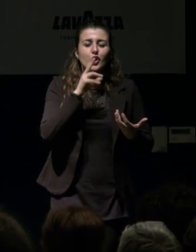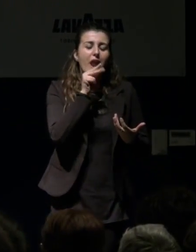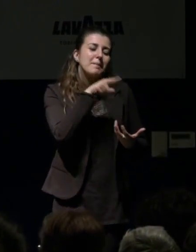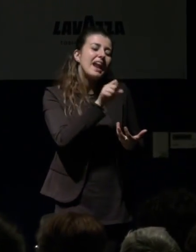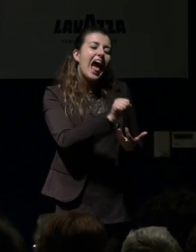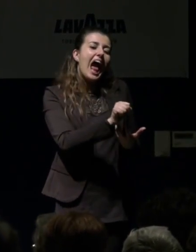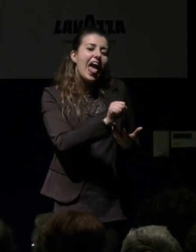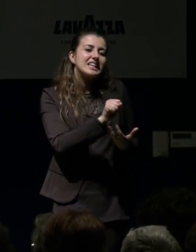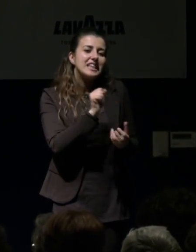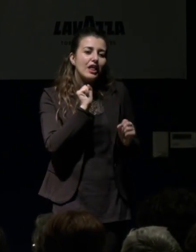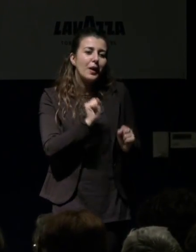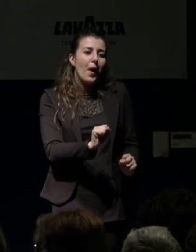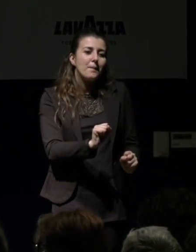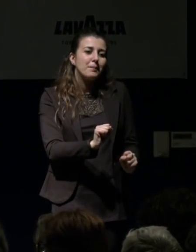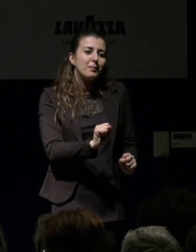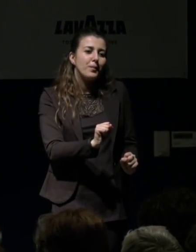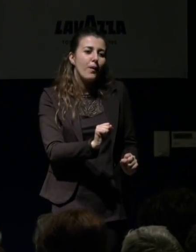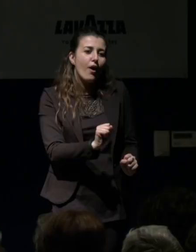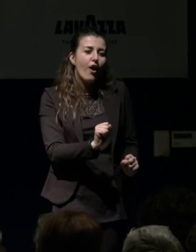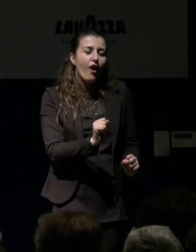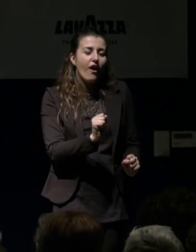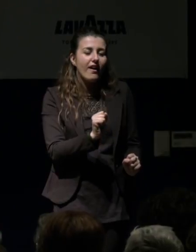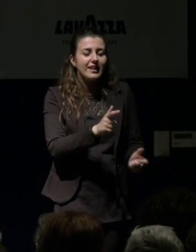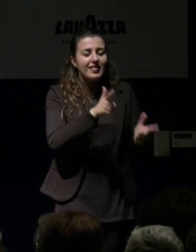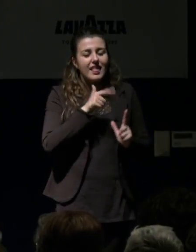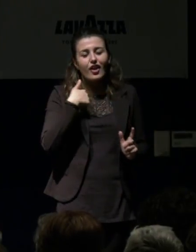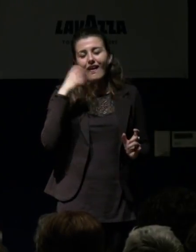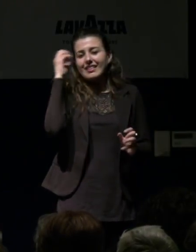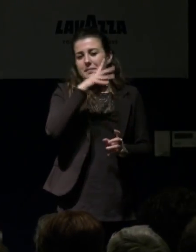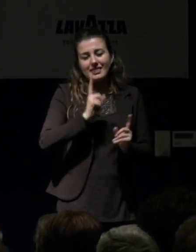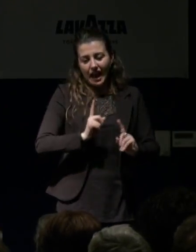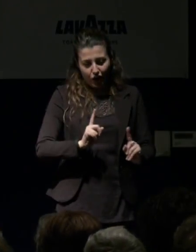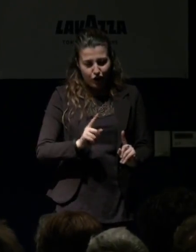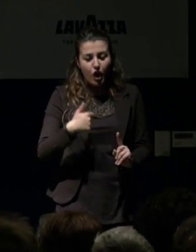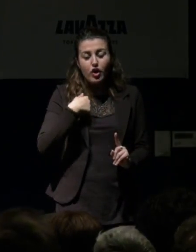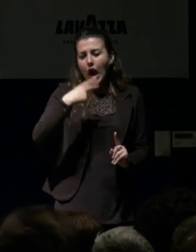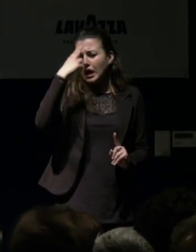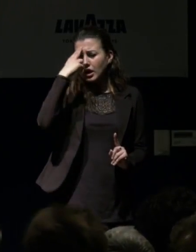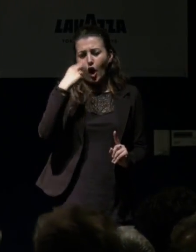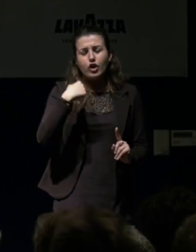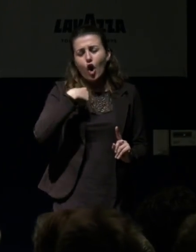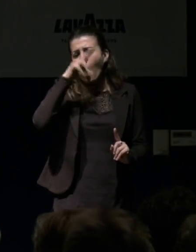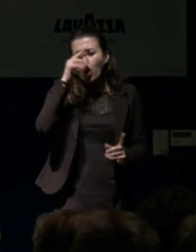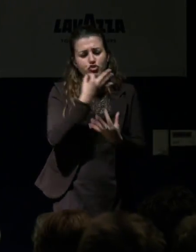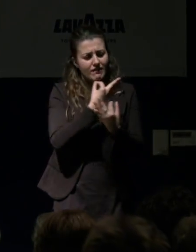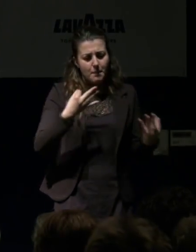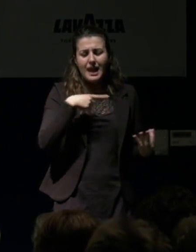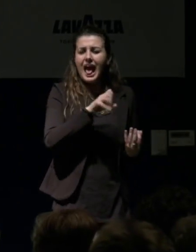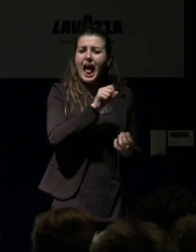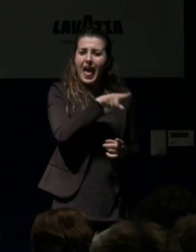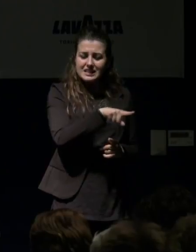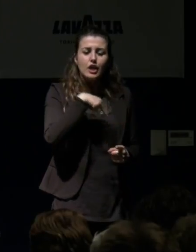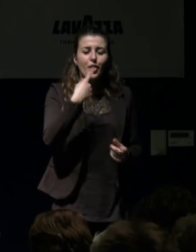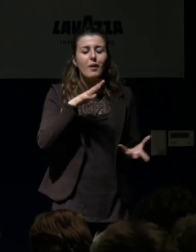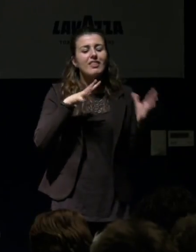alessandro insomma prevalga perché appunto io conoscevo ovviamente alessandro prima poi c'è stato